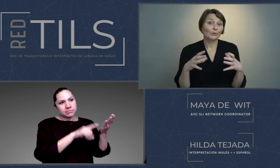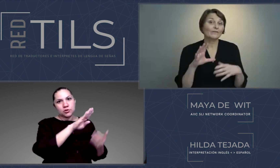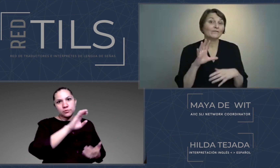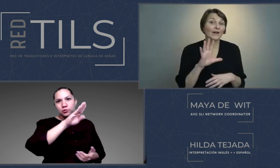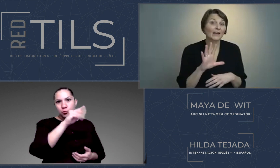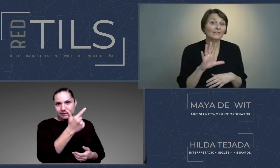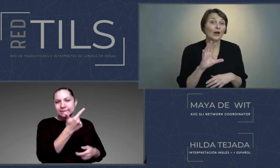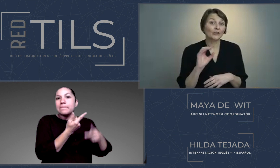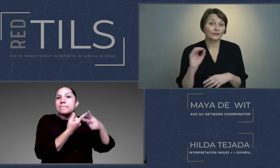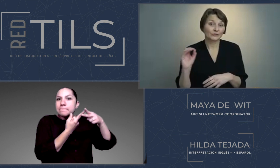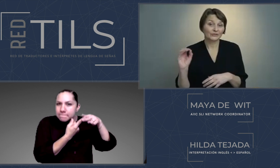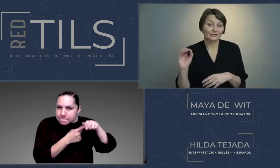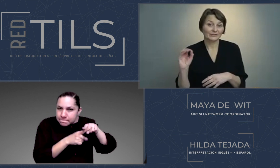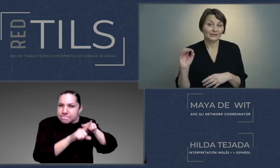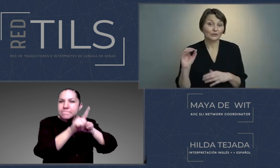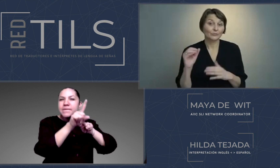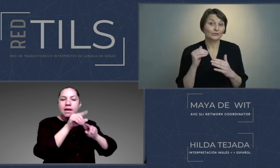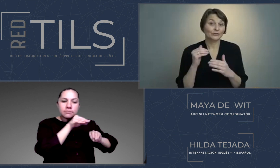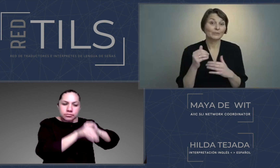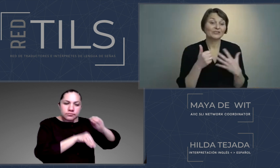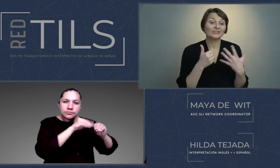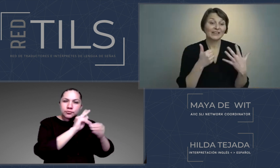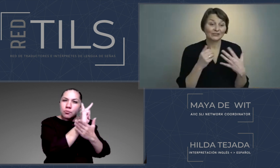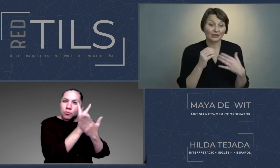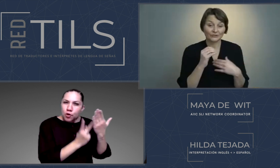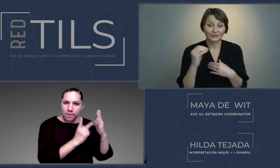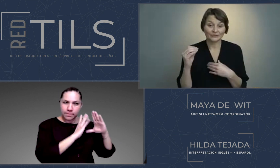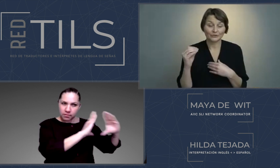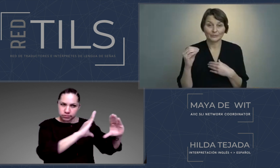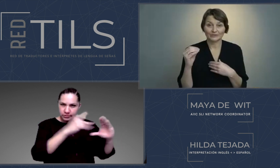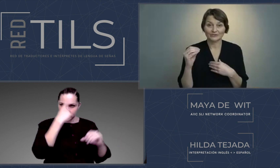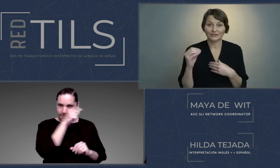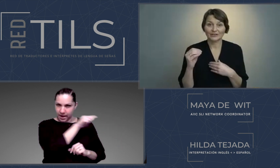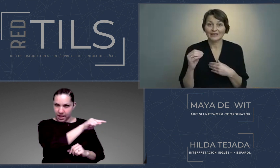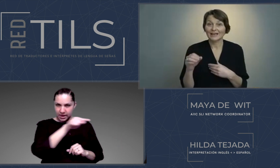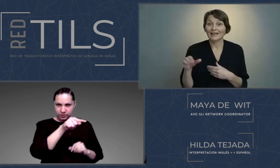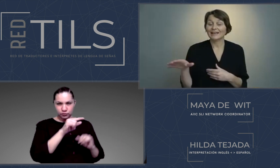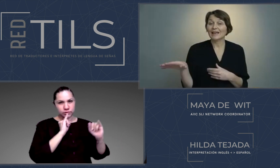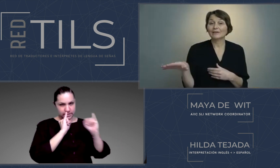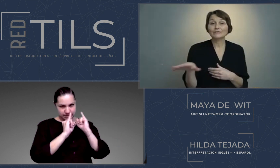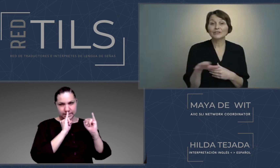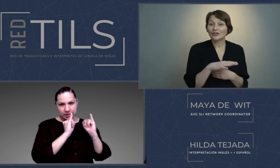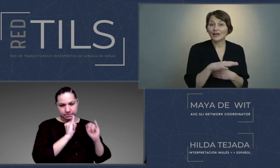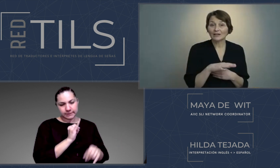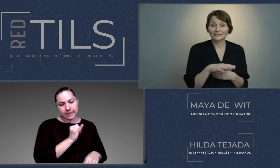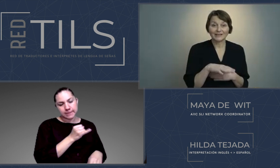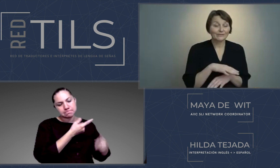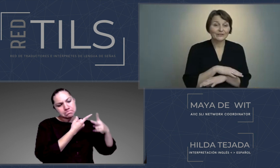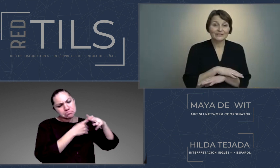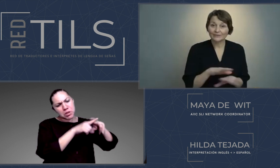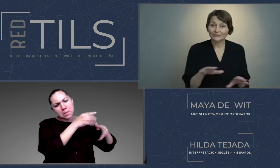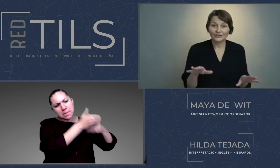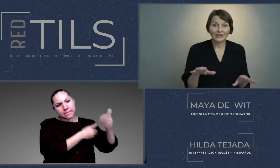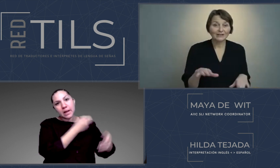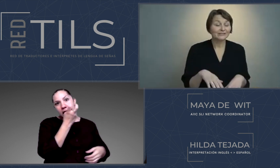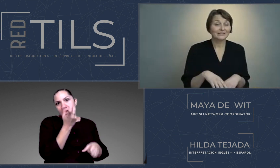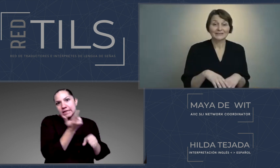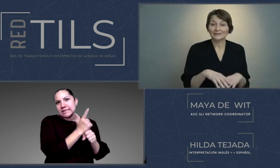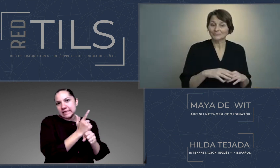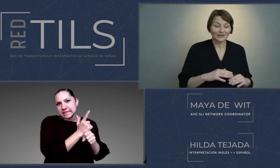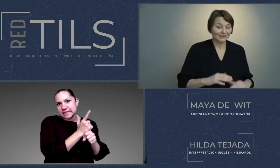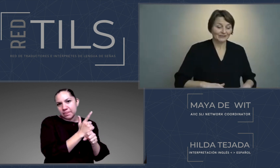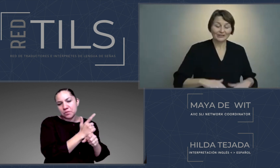en Holanda. Han estado haciendo la licenciatura y tenemos ya casi 600